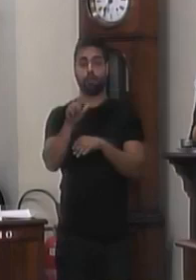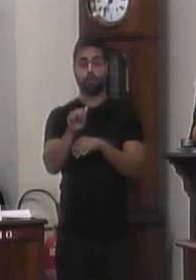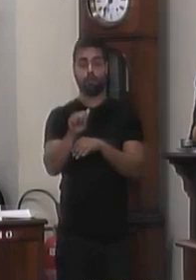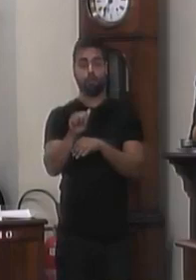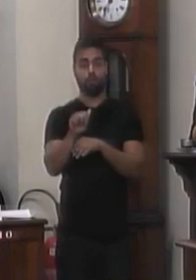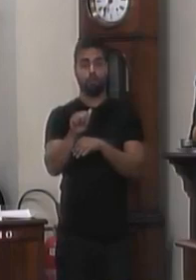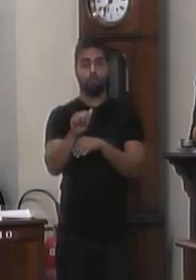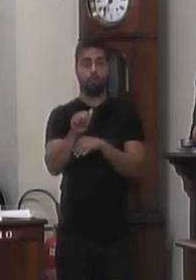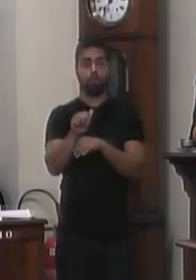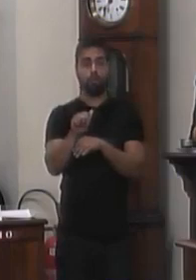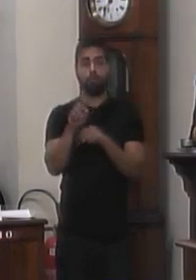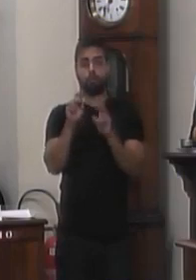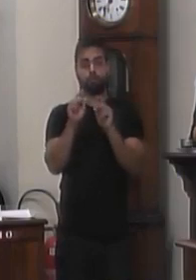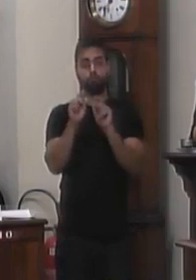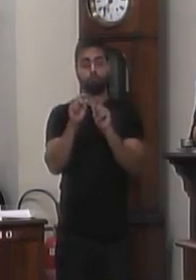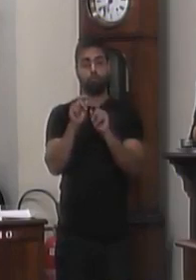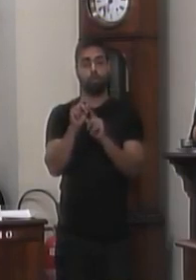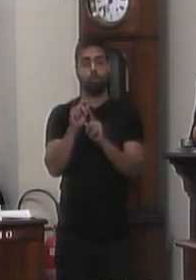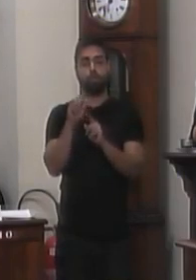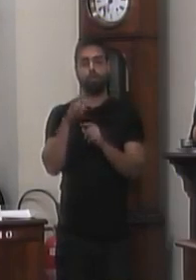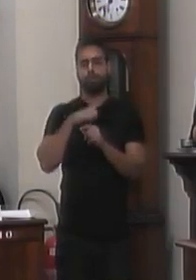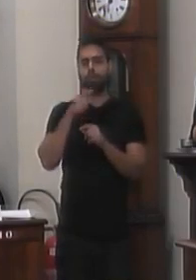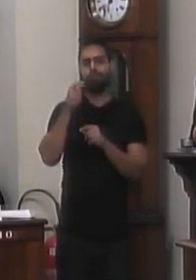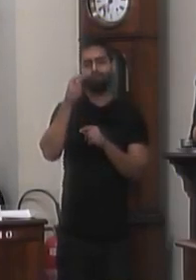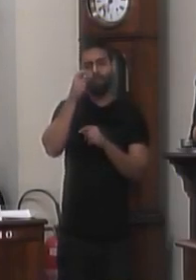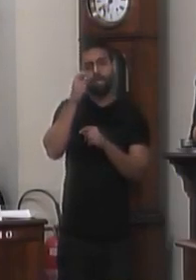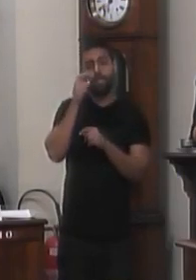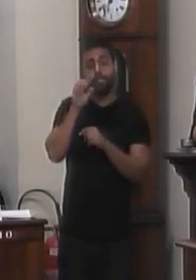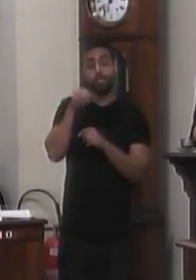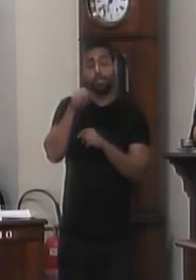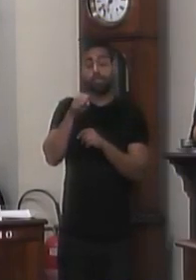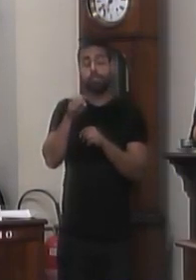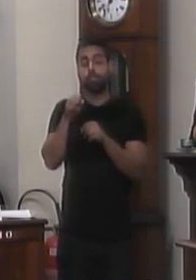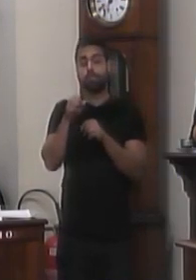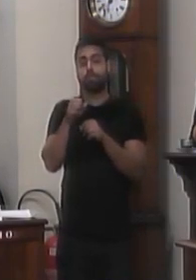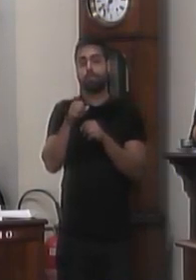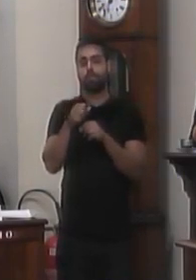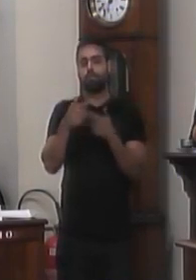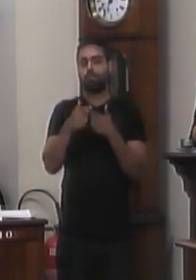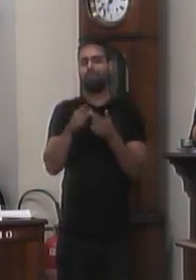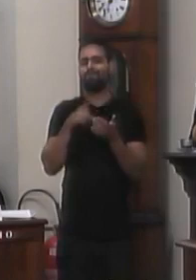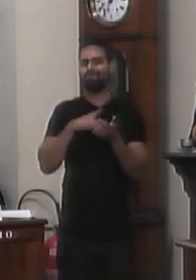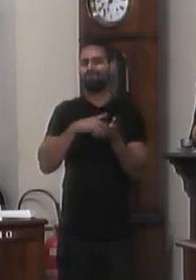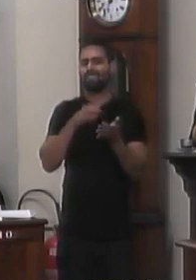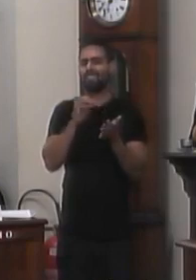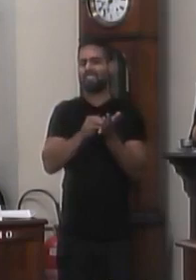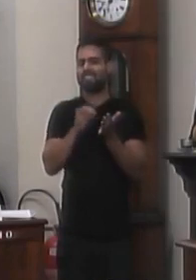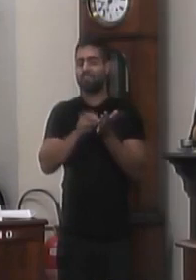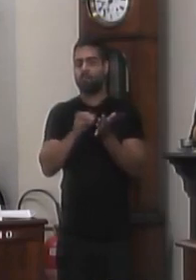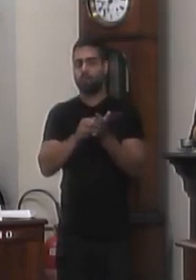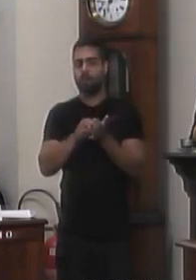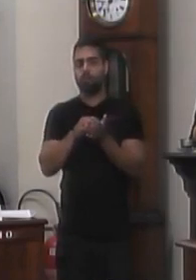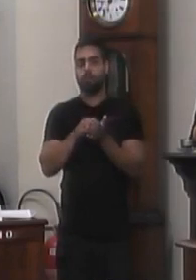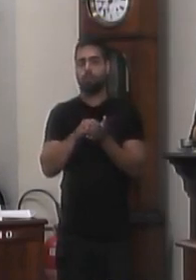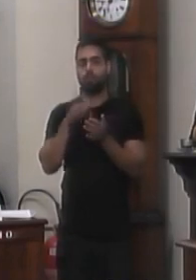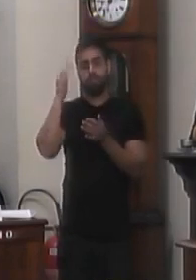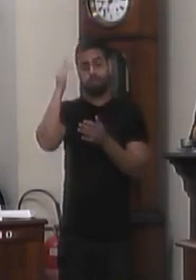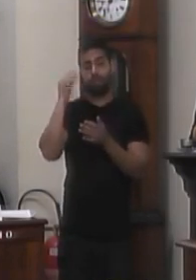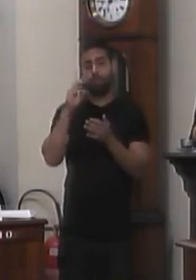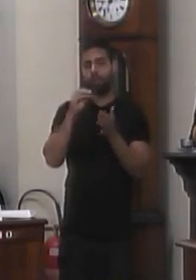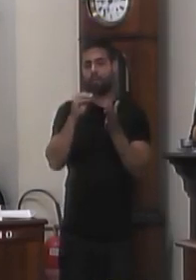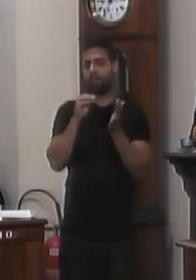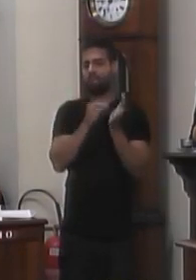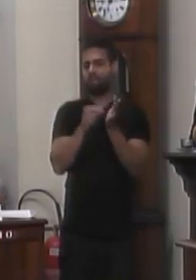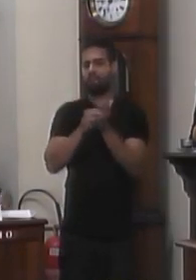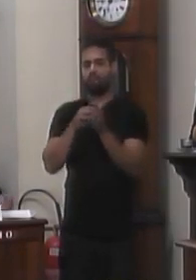gente tem bastante interesse em resolver, porque a gente tem realmente uma defasagem. Agora, a gente sabe que é uma defasagem